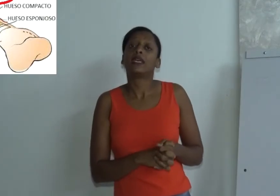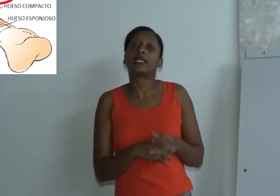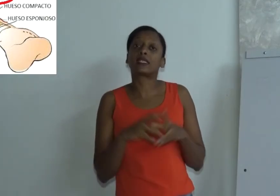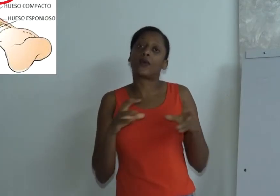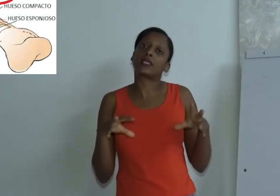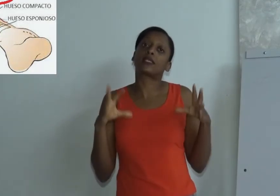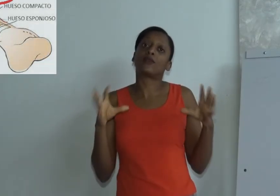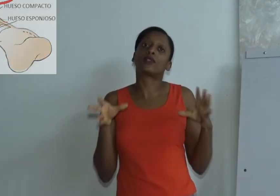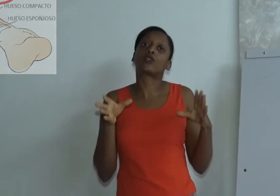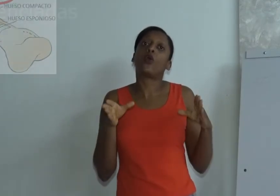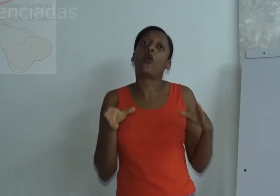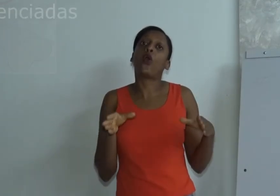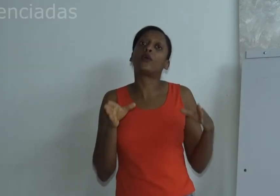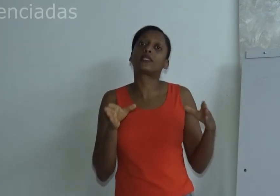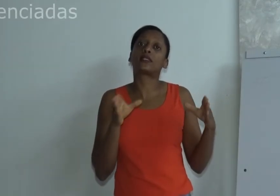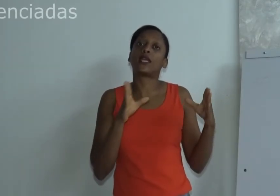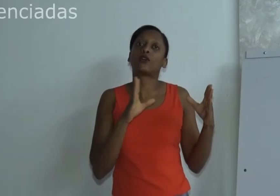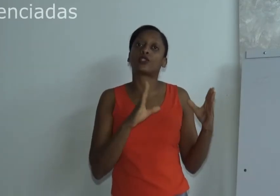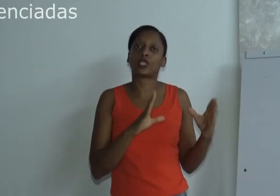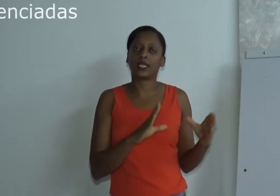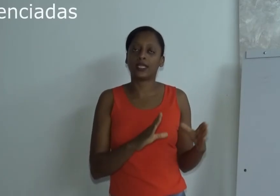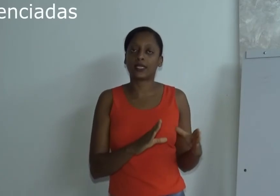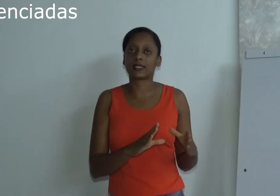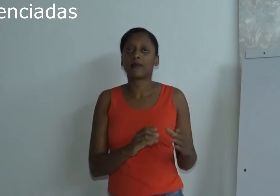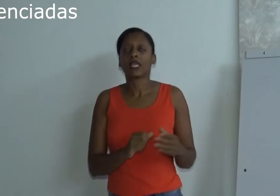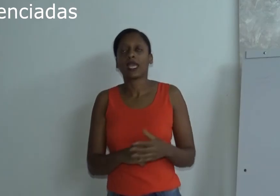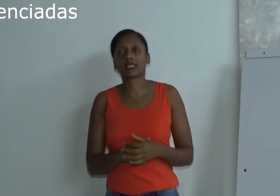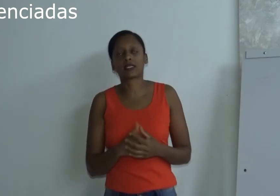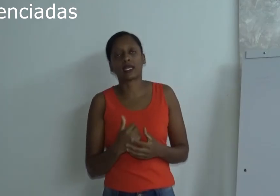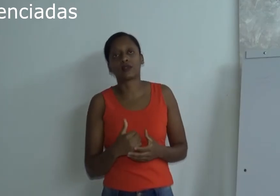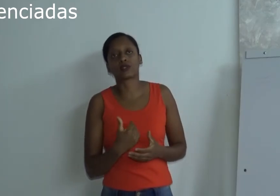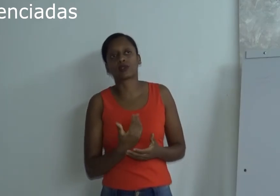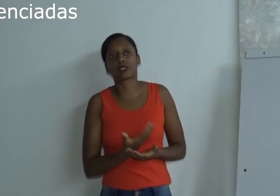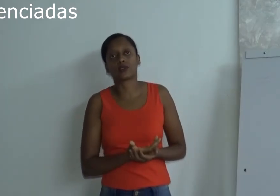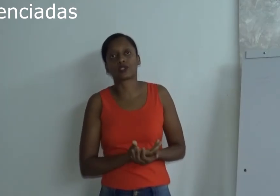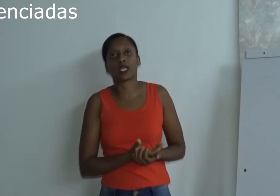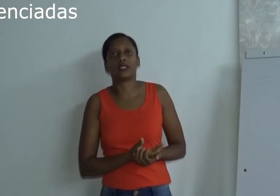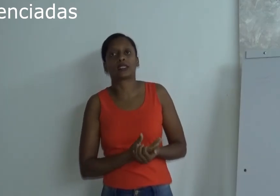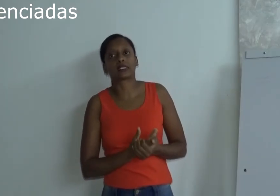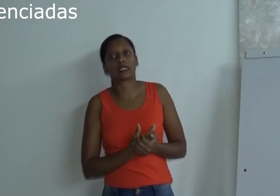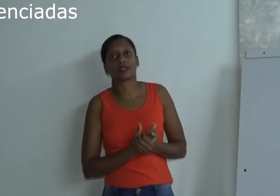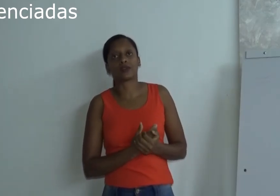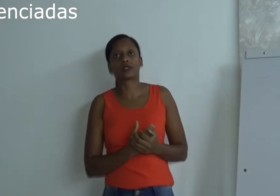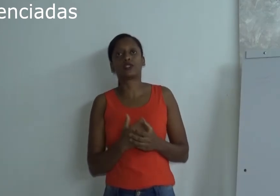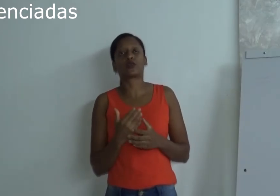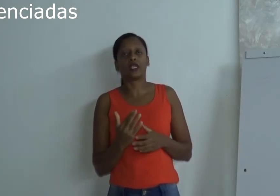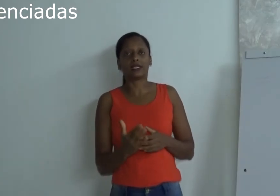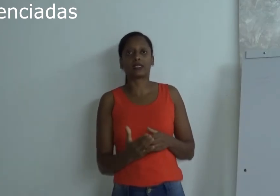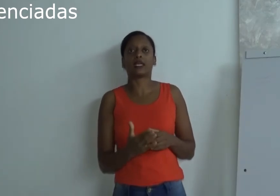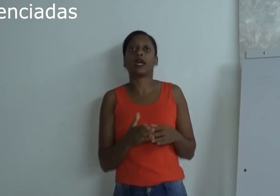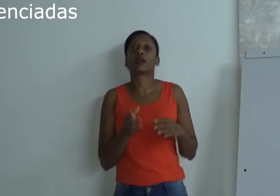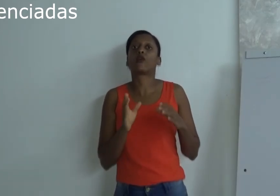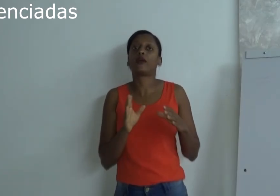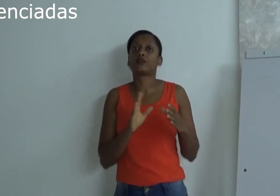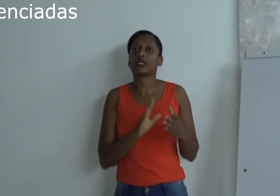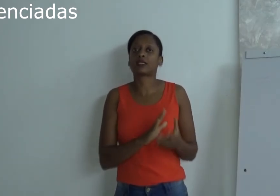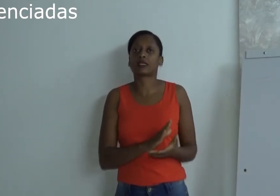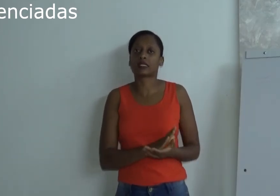que são as células osteogênicas. Essas células osteogênicas, elas vão se diferenciar quando